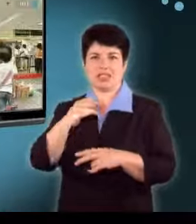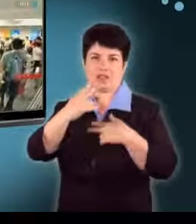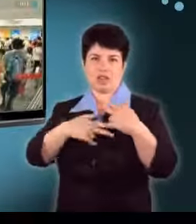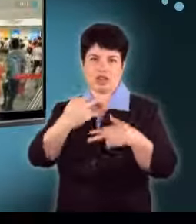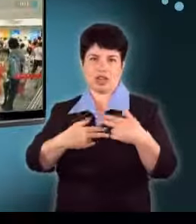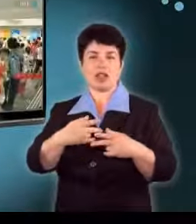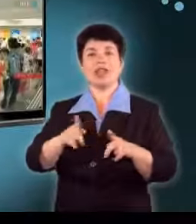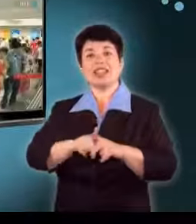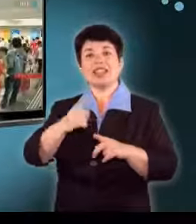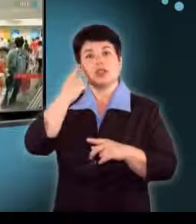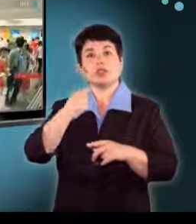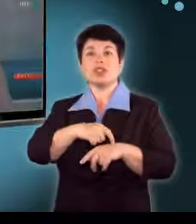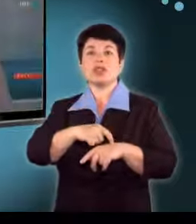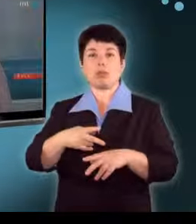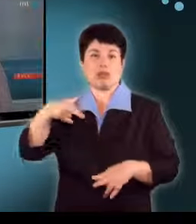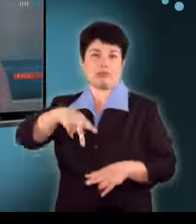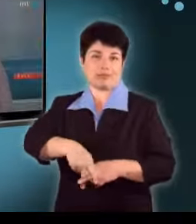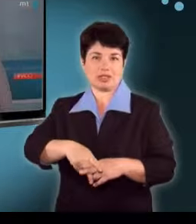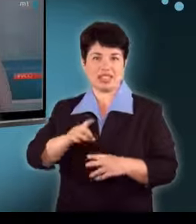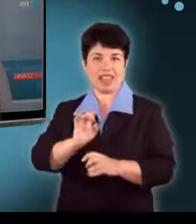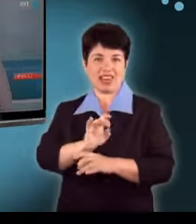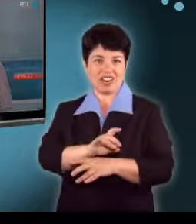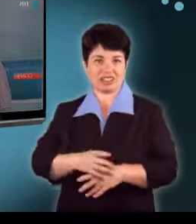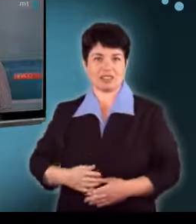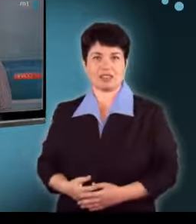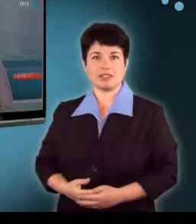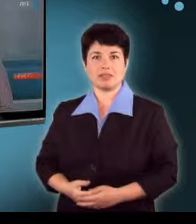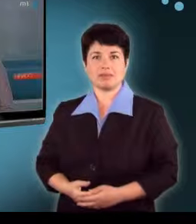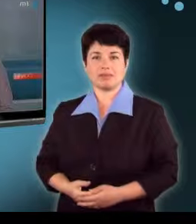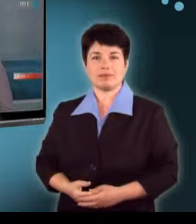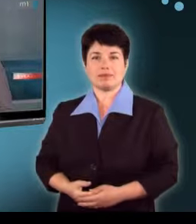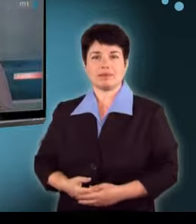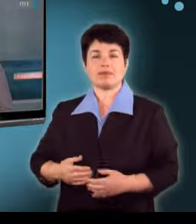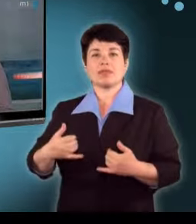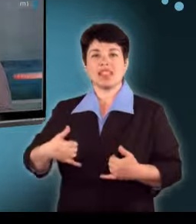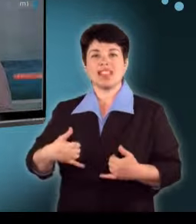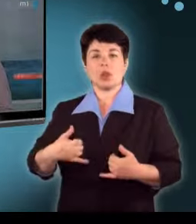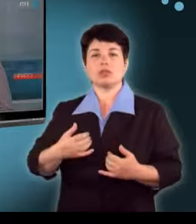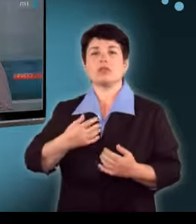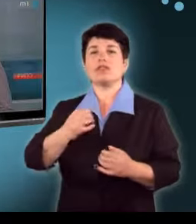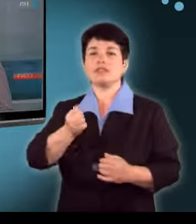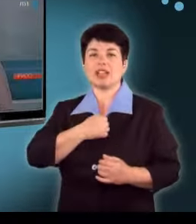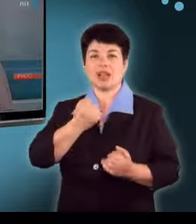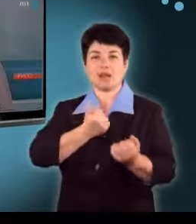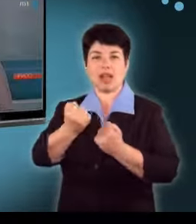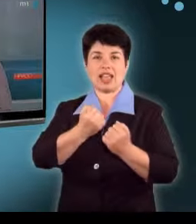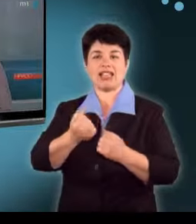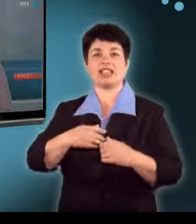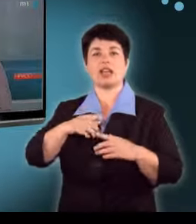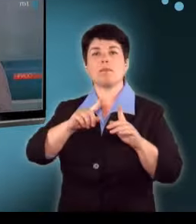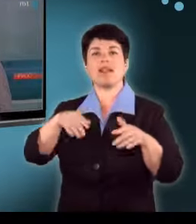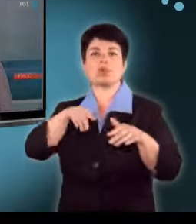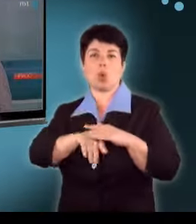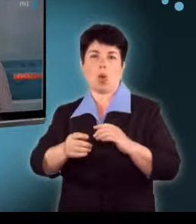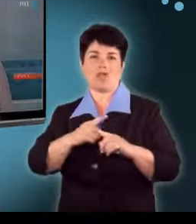ha megjelenik a vírus. Itthon megegyezés született a metróvitában, részmegállapodást kötött a főváros és a BKV